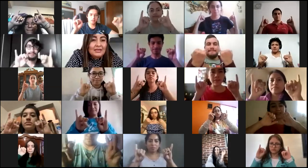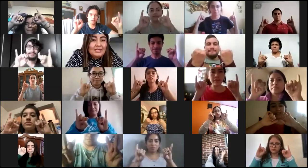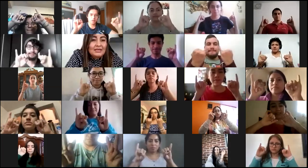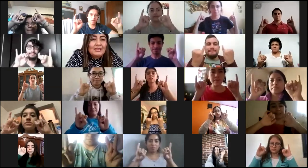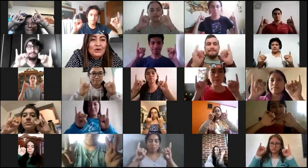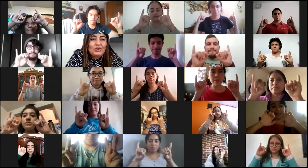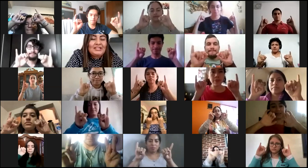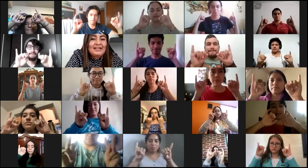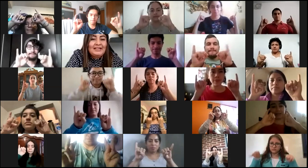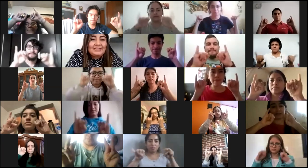J.